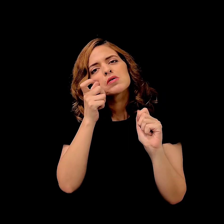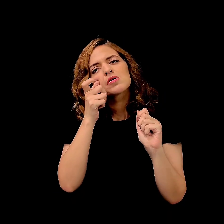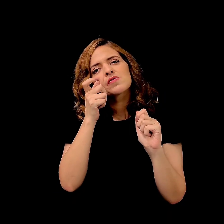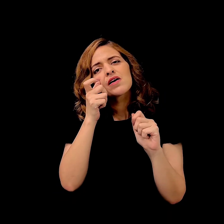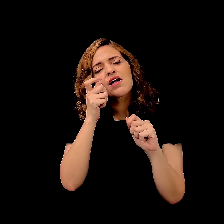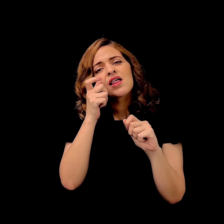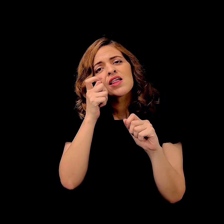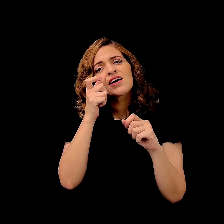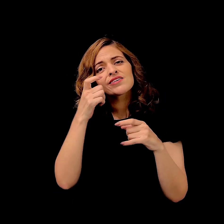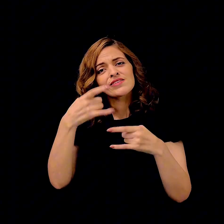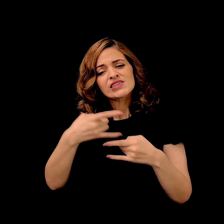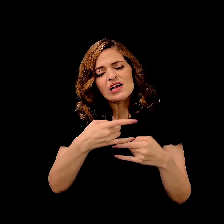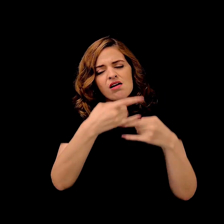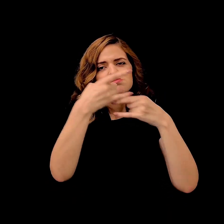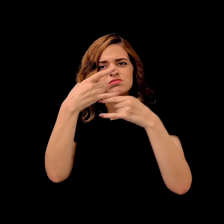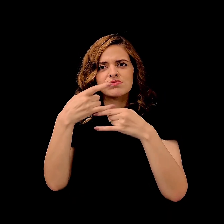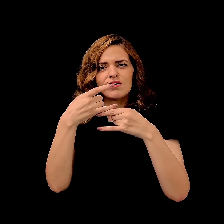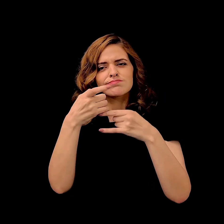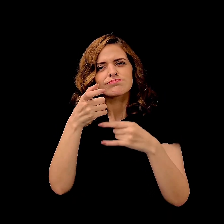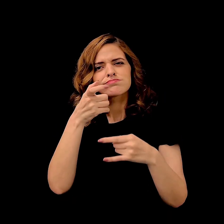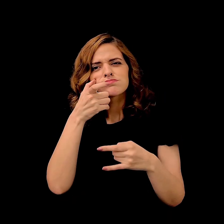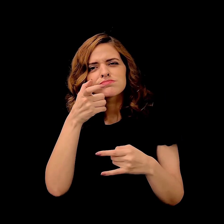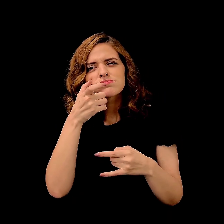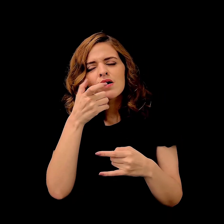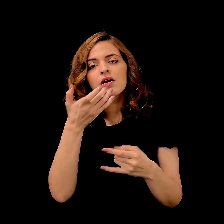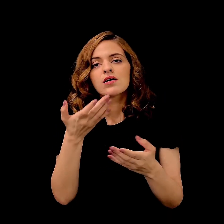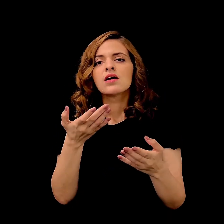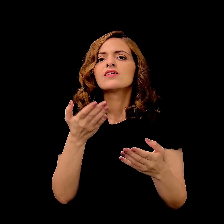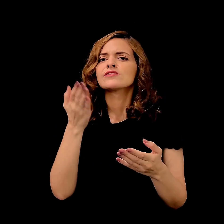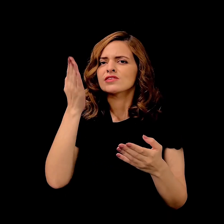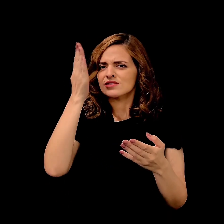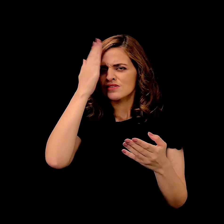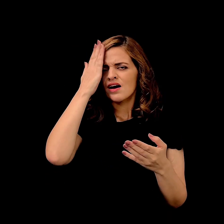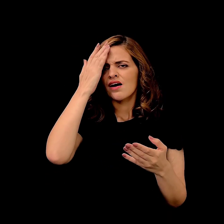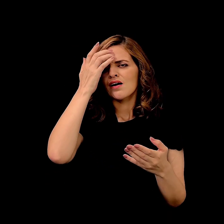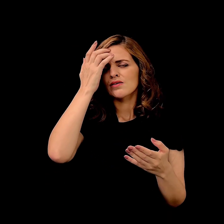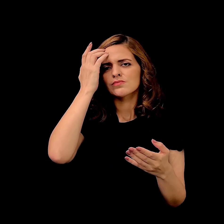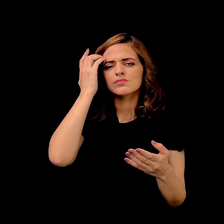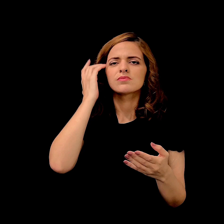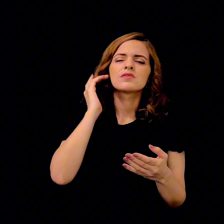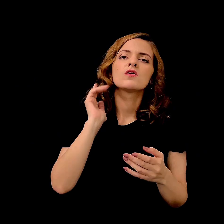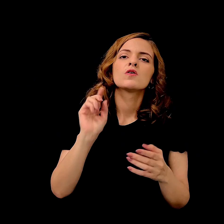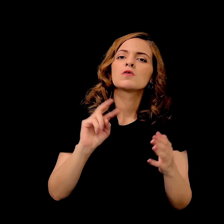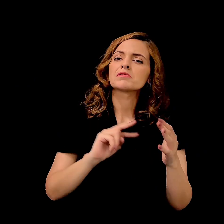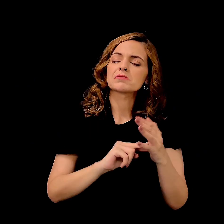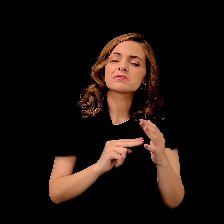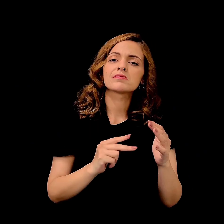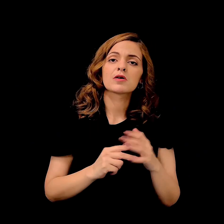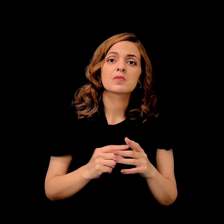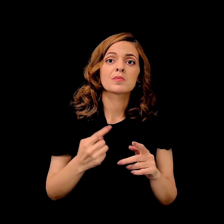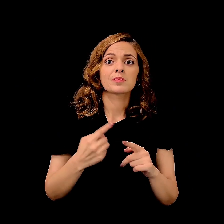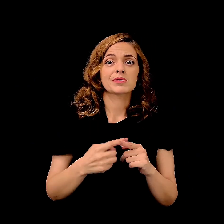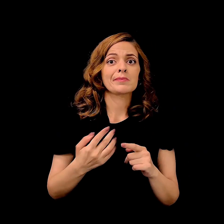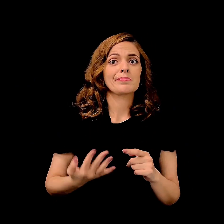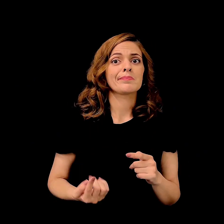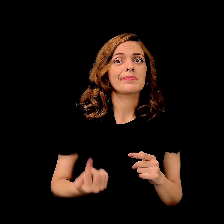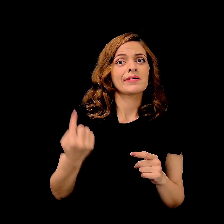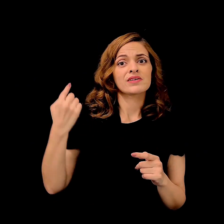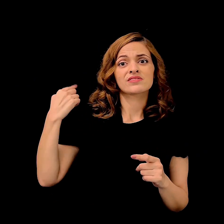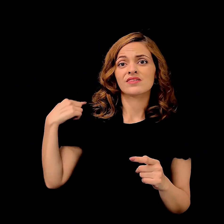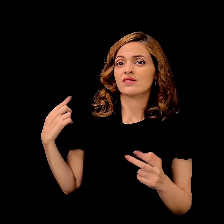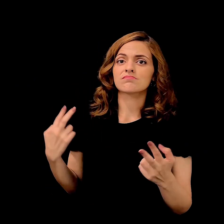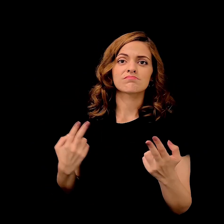live. Eu sei, a gente sabe o que é isso, porque nós já tivemos também nessa